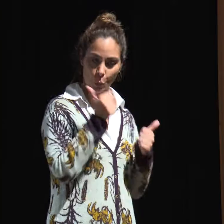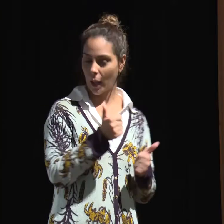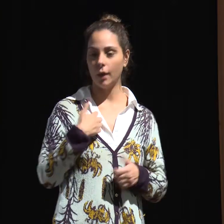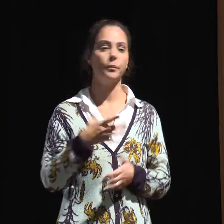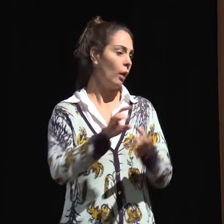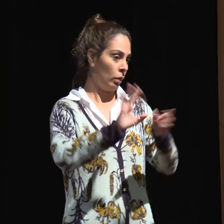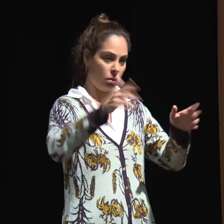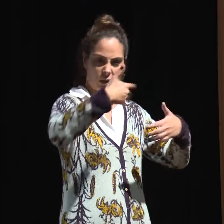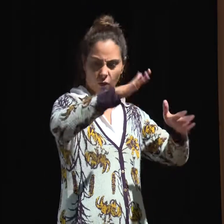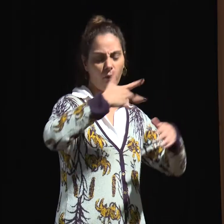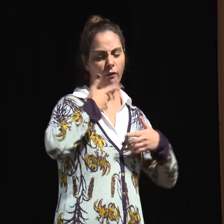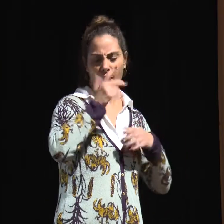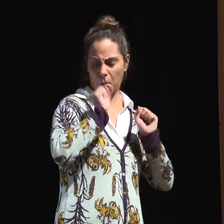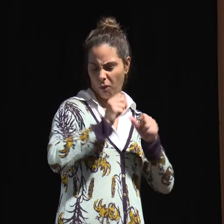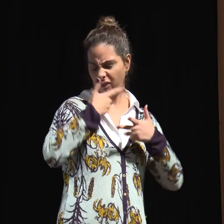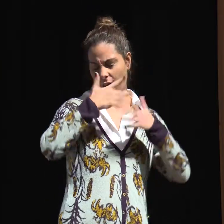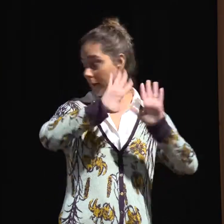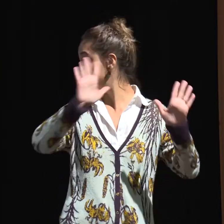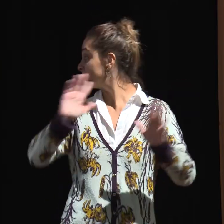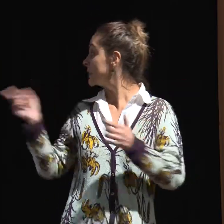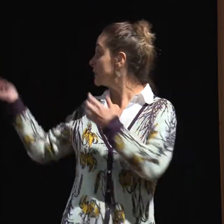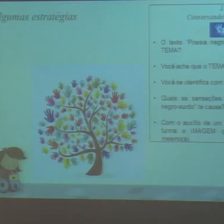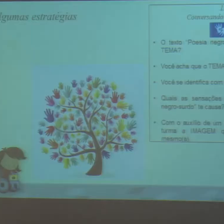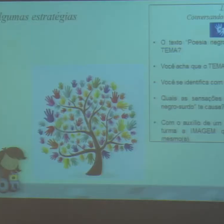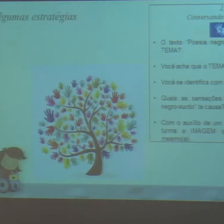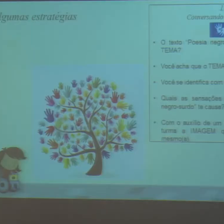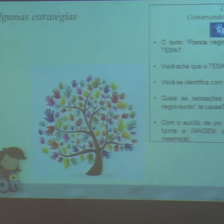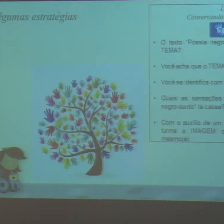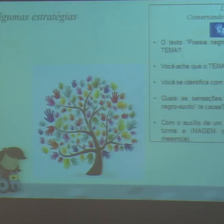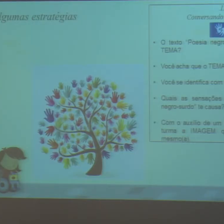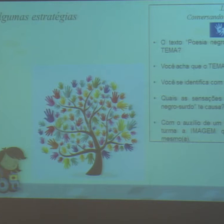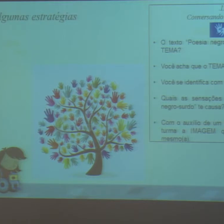branca. Eu falei, não, tudo bem, então vocês podem falar à vontade, pode dar a opinião de vocês.